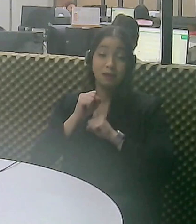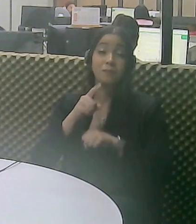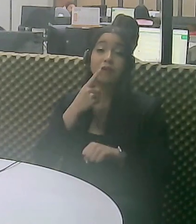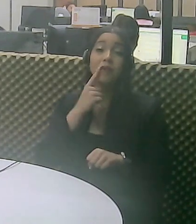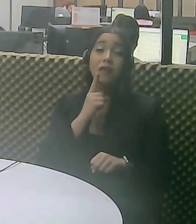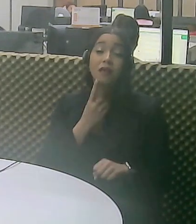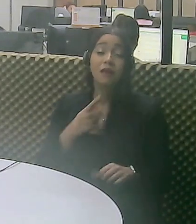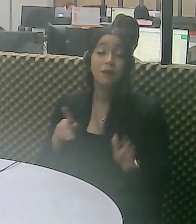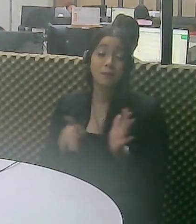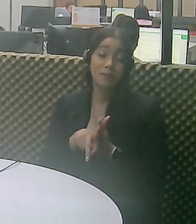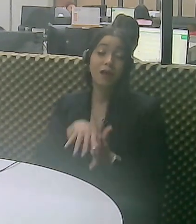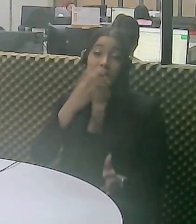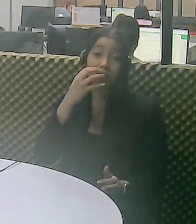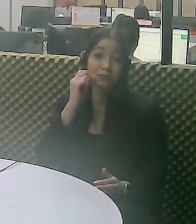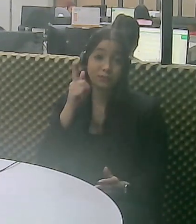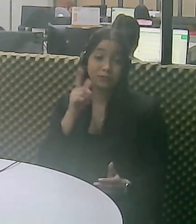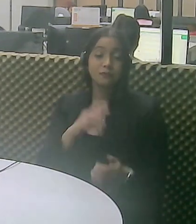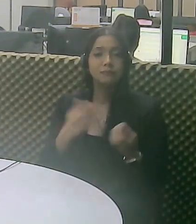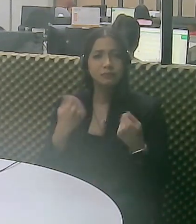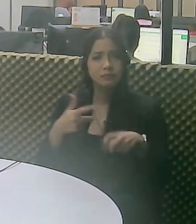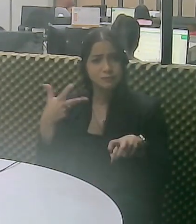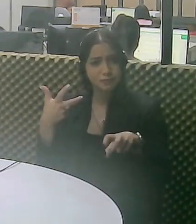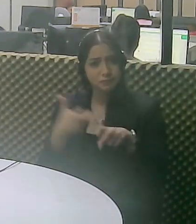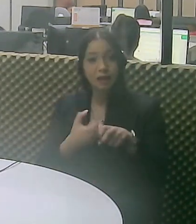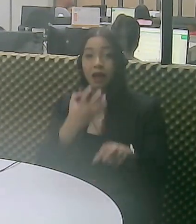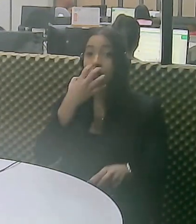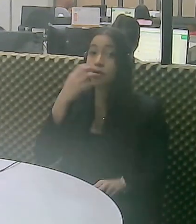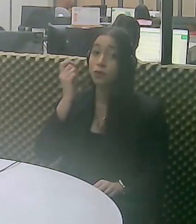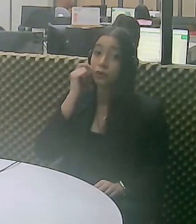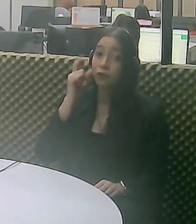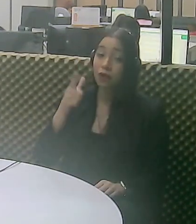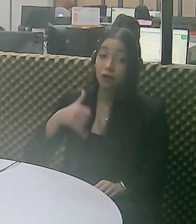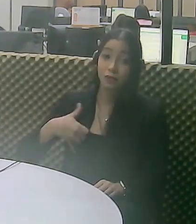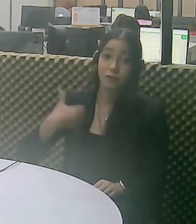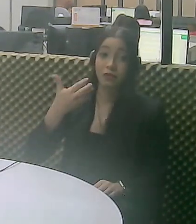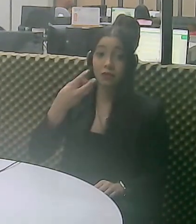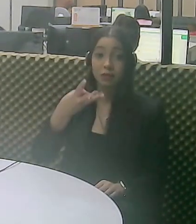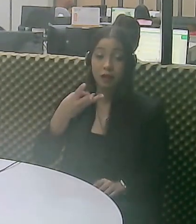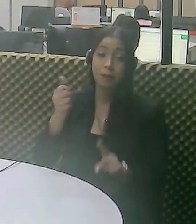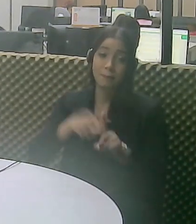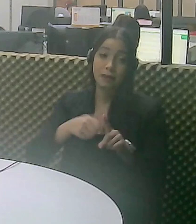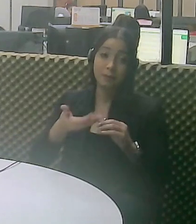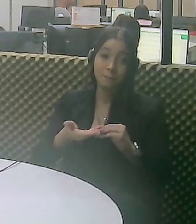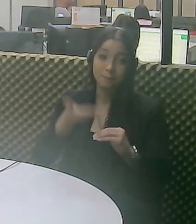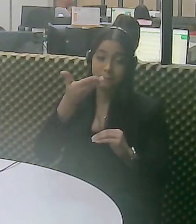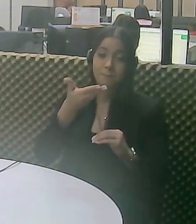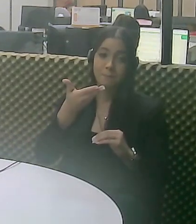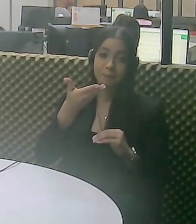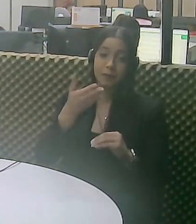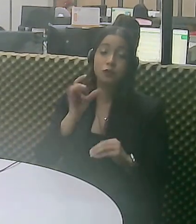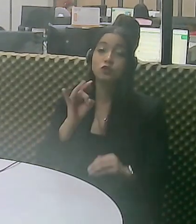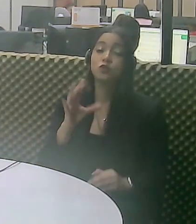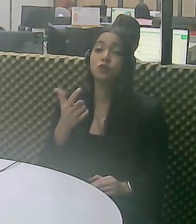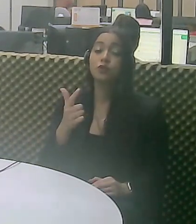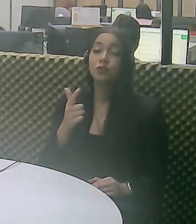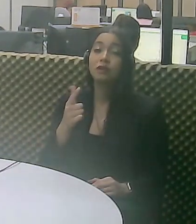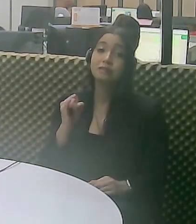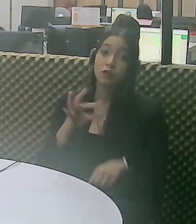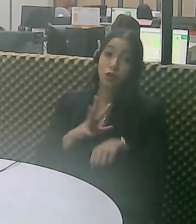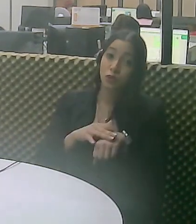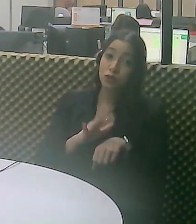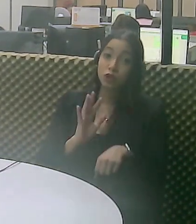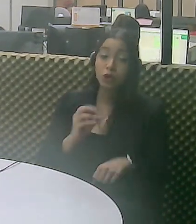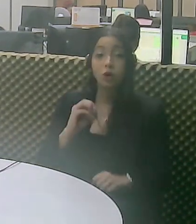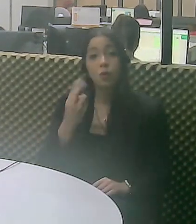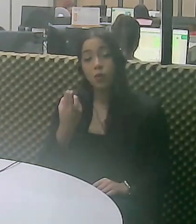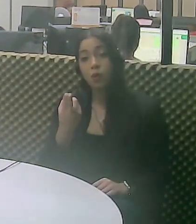de animais. Devem receber a dose cães e gatos com mais de 3 meses de vida, com exceção daqueles que estejam doentes ou